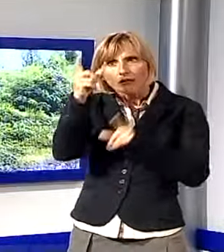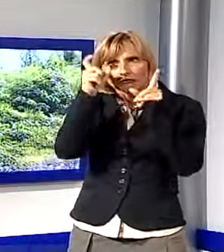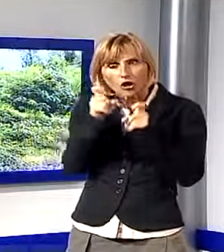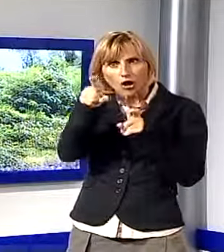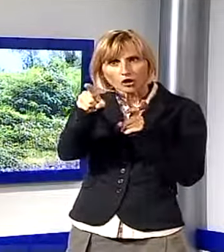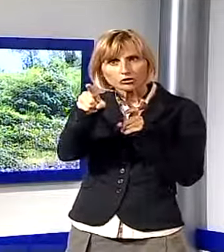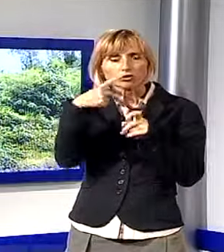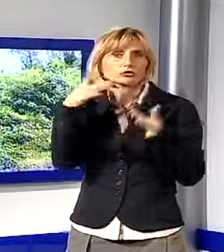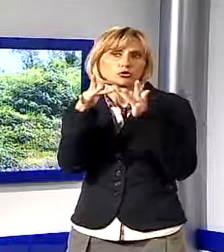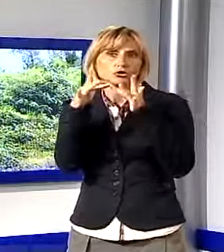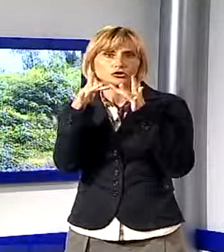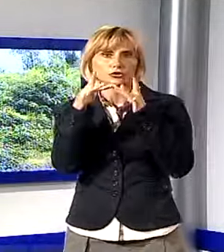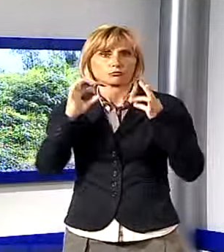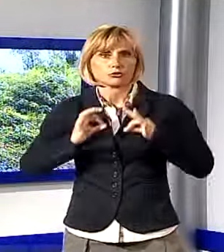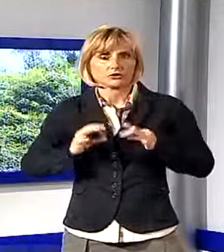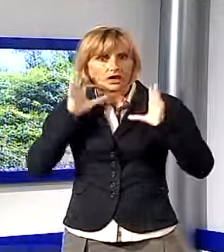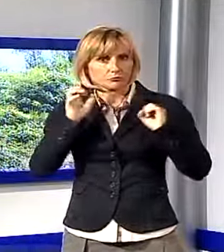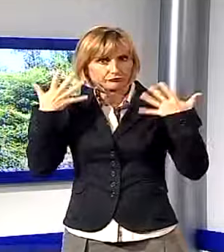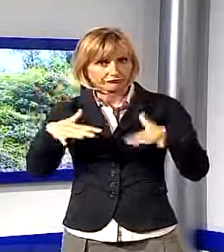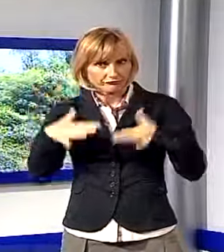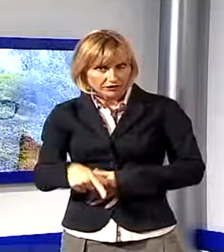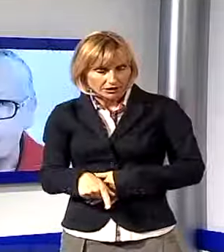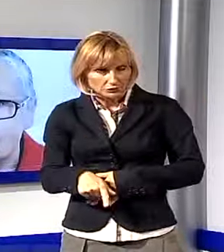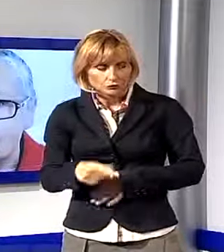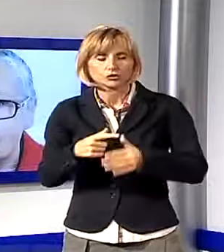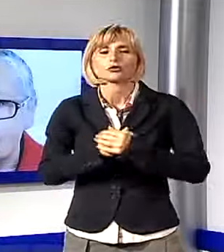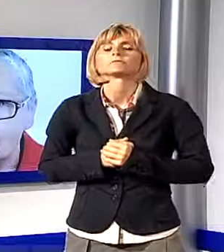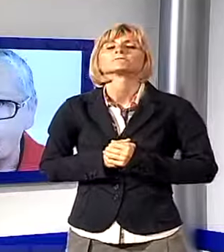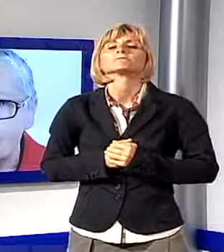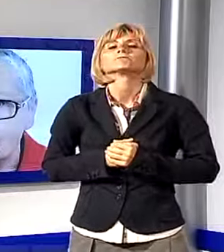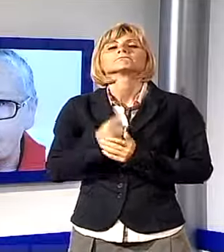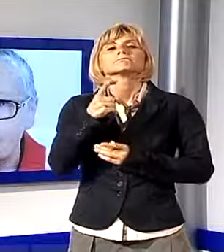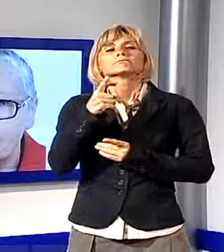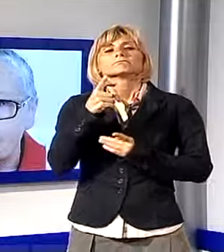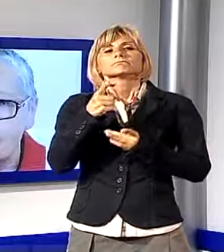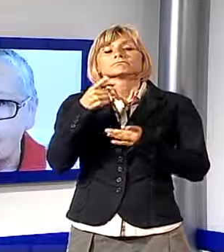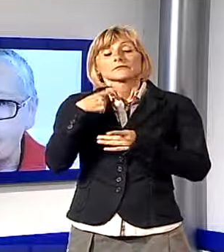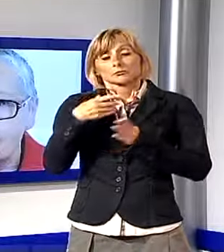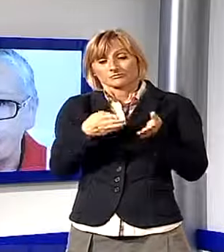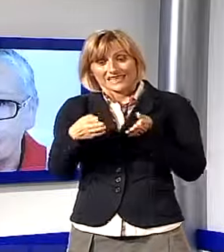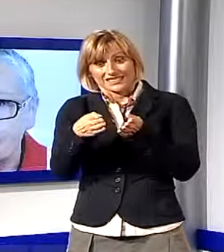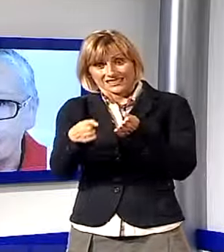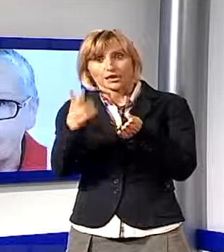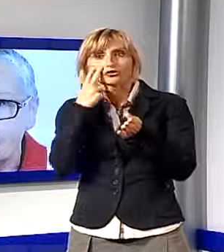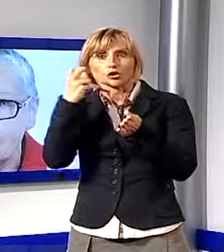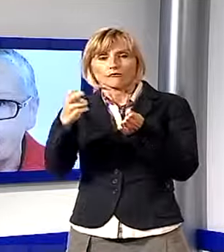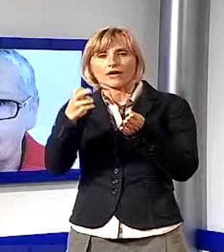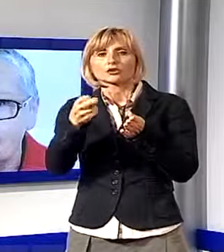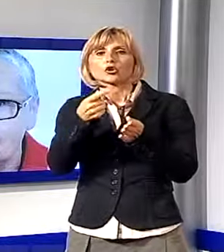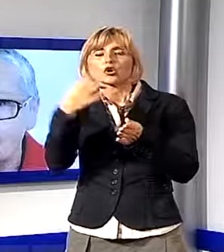forze dell'ordine. L'unica altra traccia trovata più avanti sul sentiero è il brick di un succo di frutta che la donna ha bevuto. Secondo i